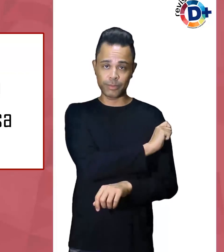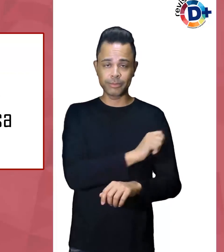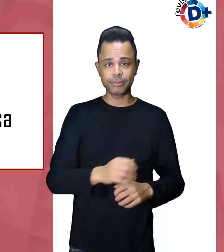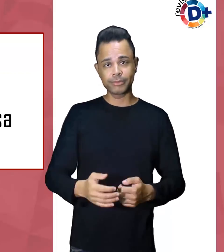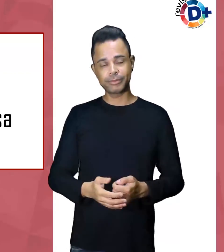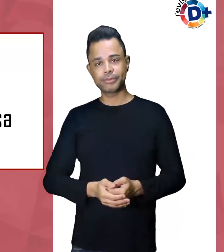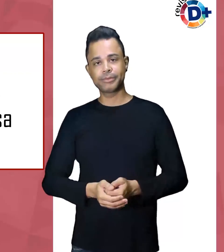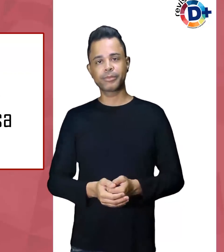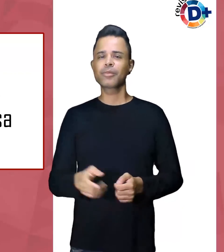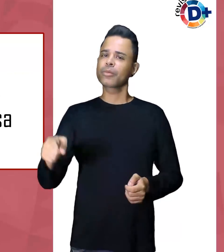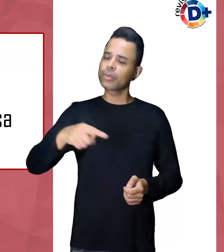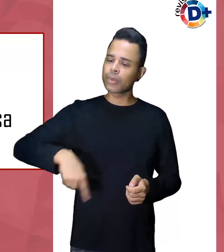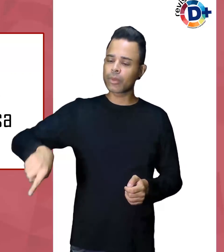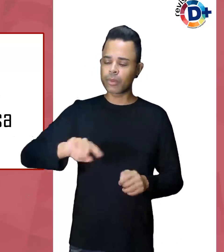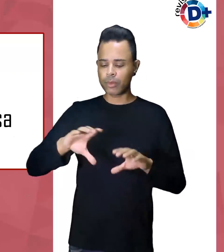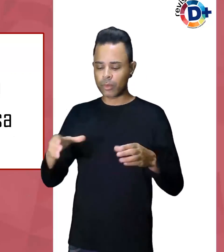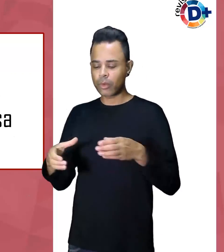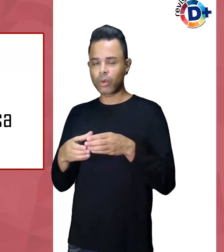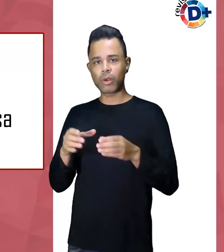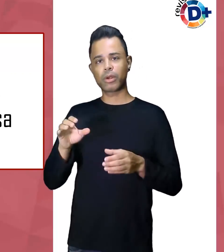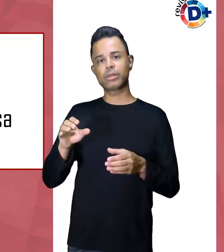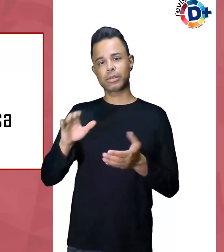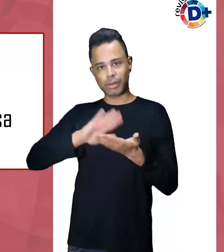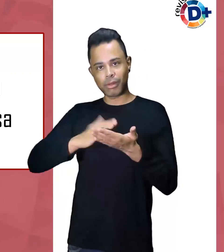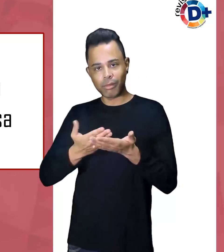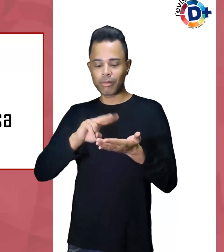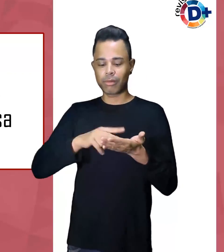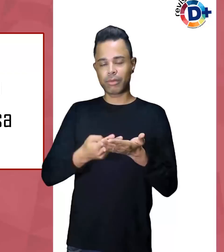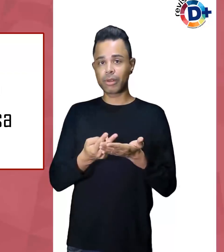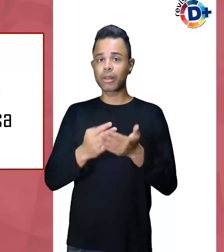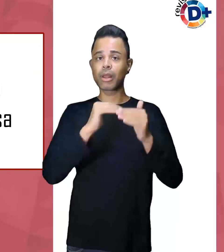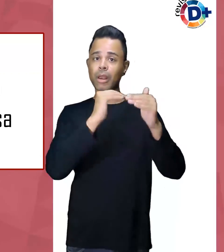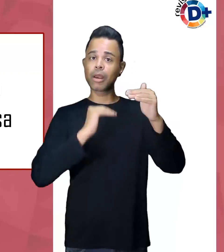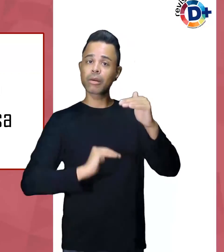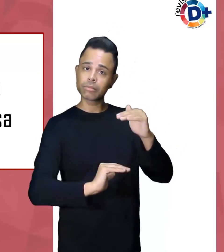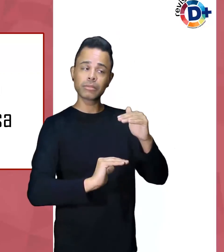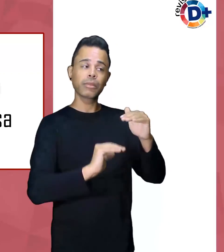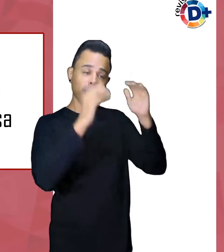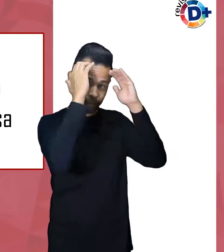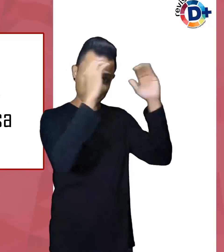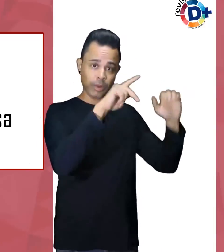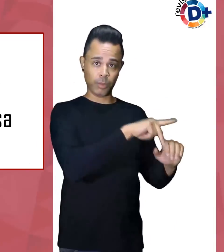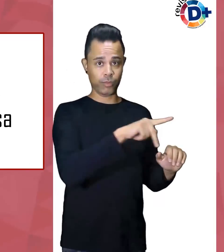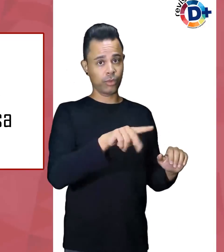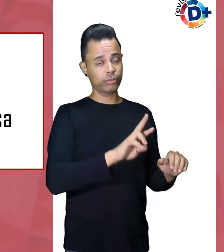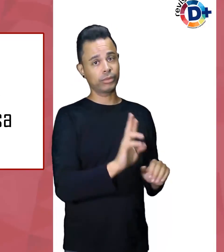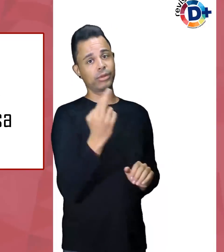Como o TIOS sempre estará subordinado à sistematização do regente da aula, é preciso entender que cada